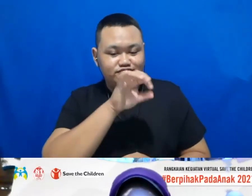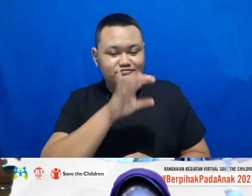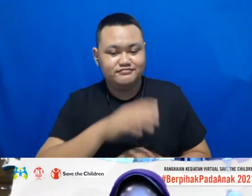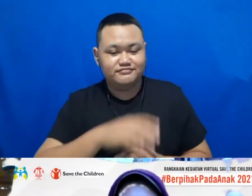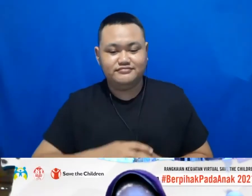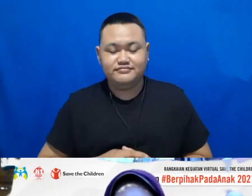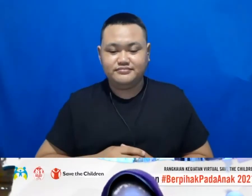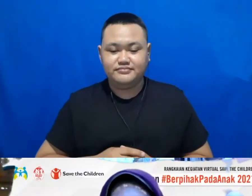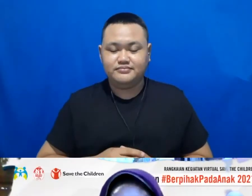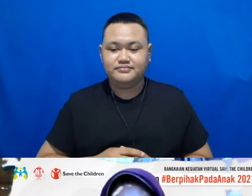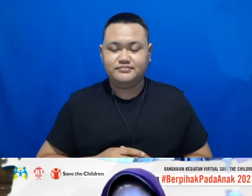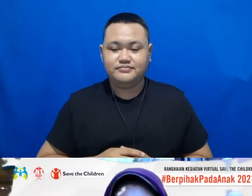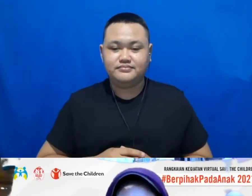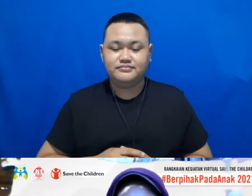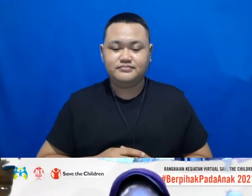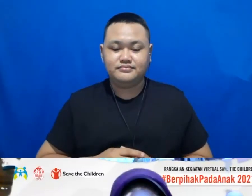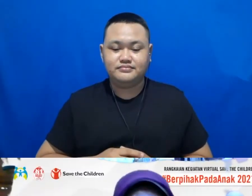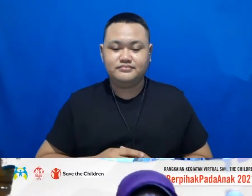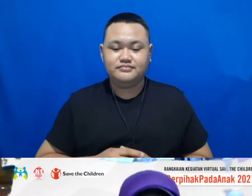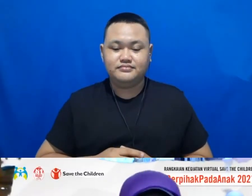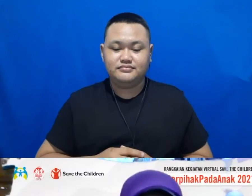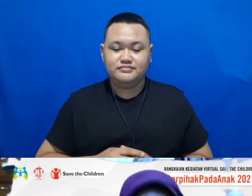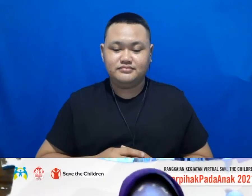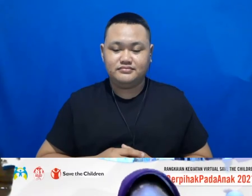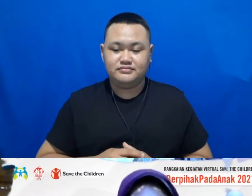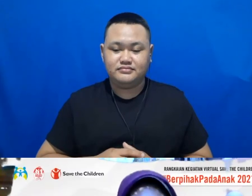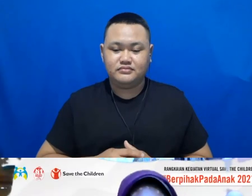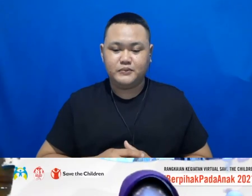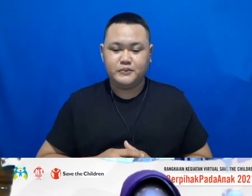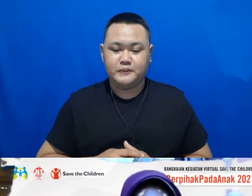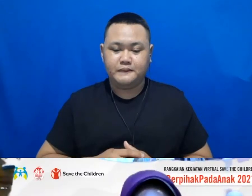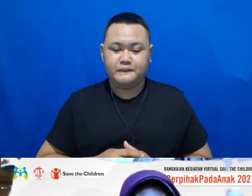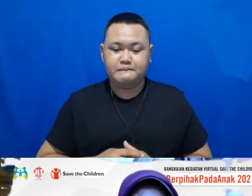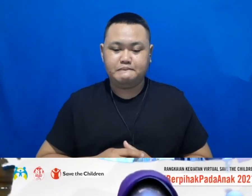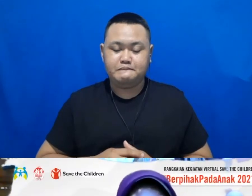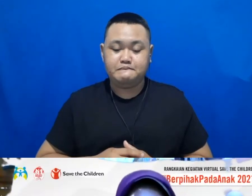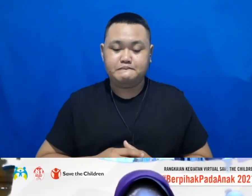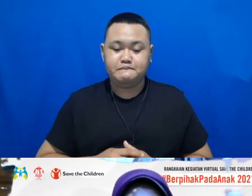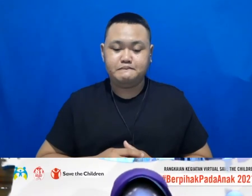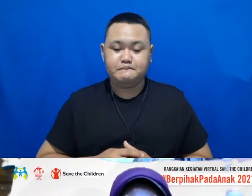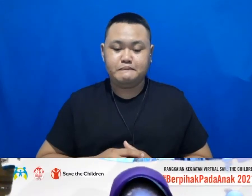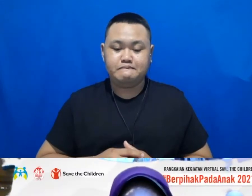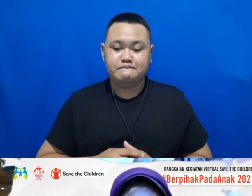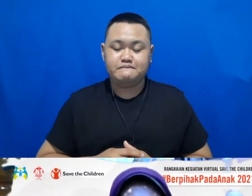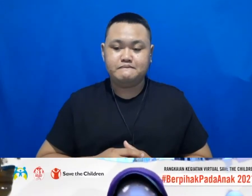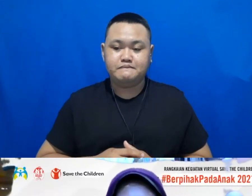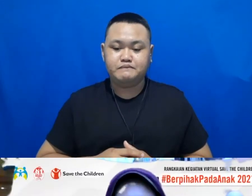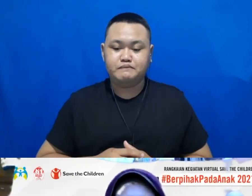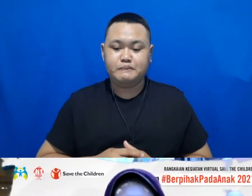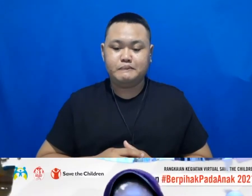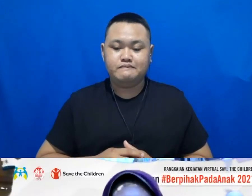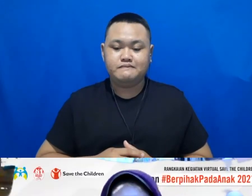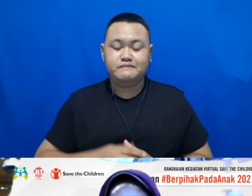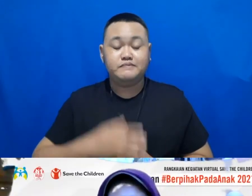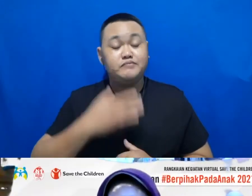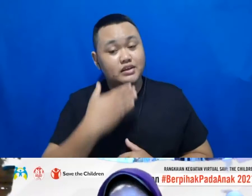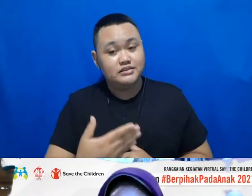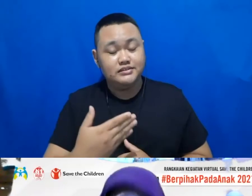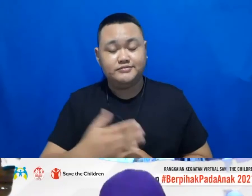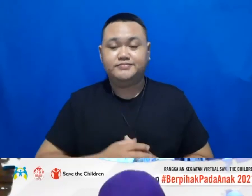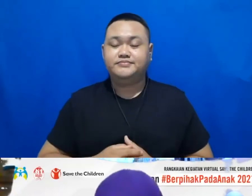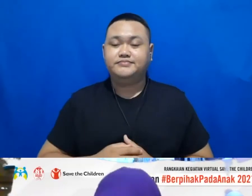ada struktur organisasi kelas ya. Nah, ya betul Bu. Ya, sebagai wali kelas itu kami menerapkan konsep bahwa